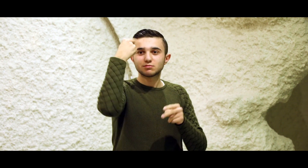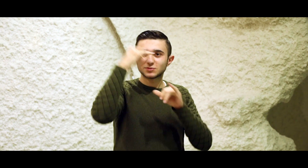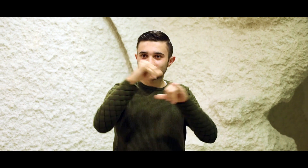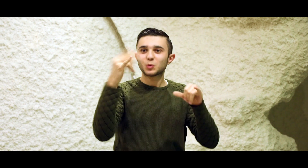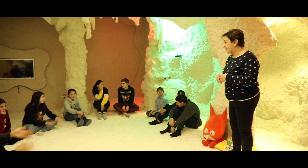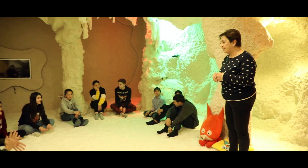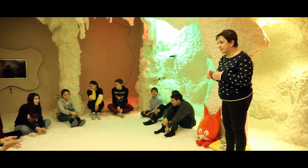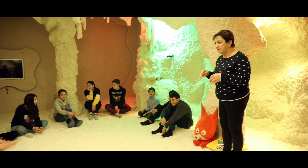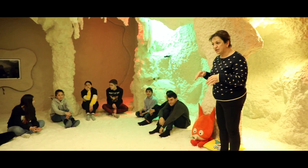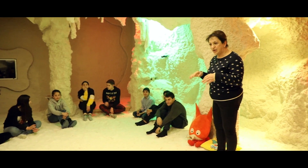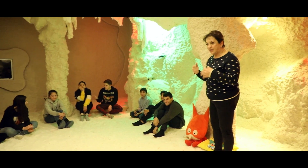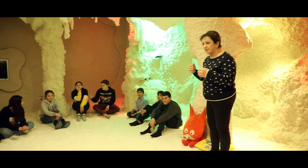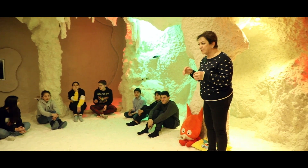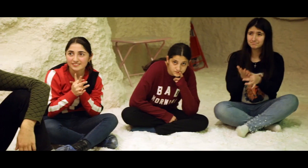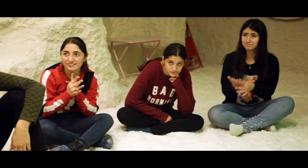ամեն ինչ ուղղակի։